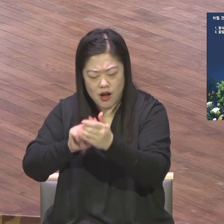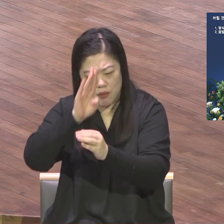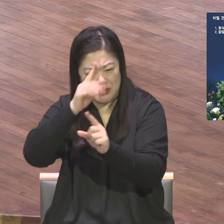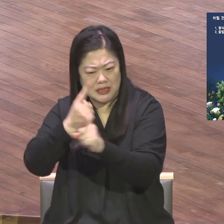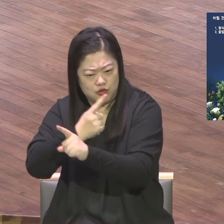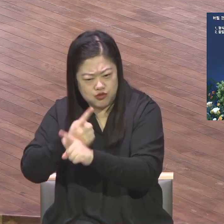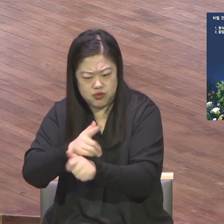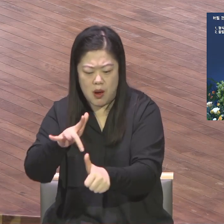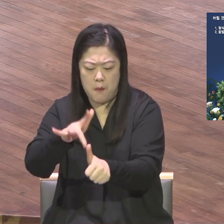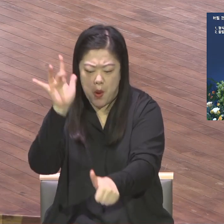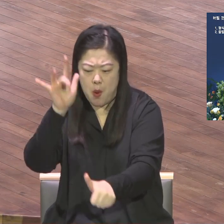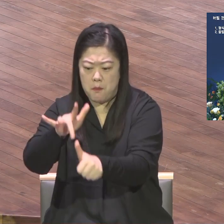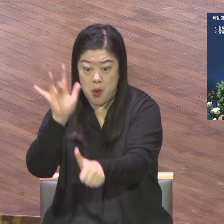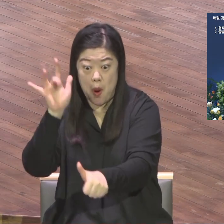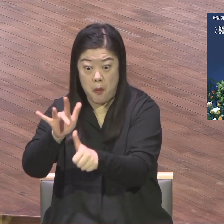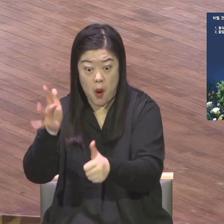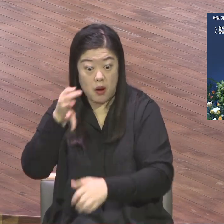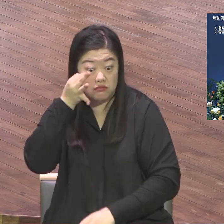역사들이 일어나니까